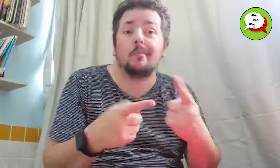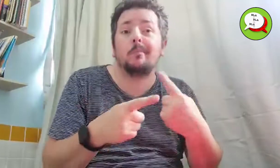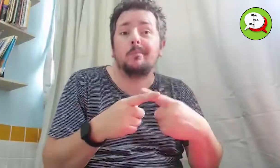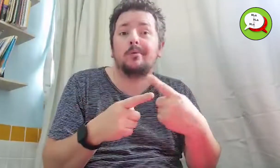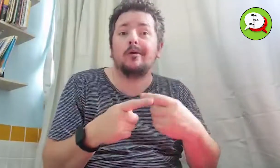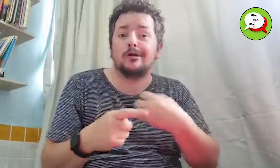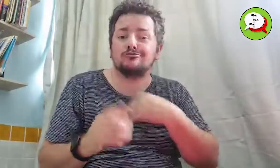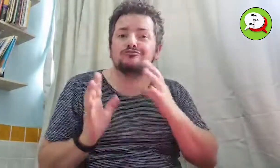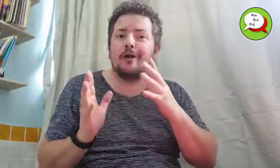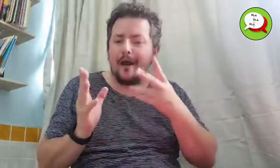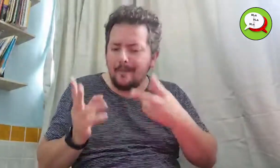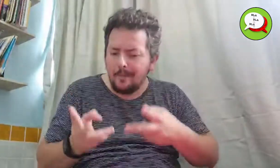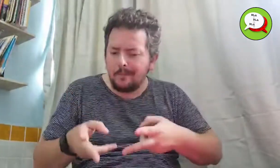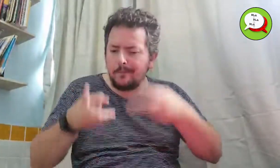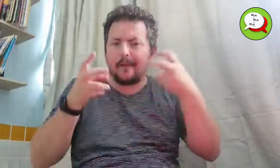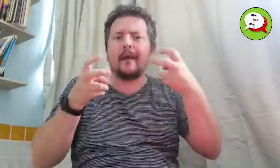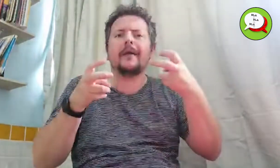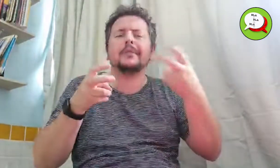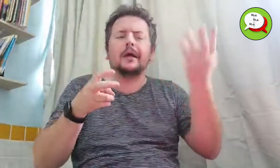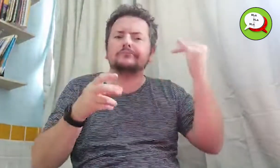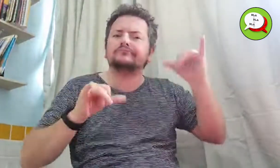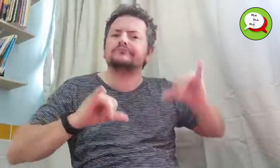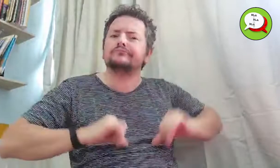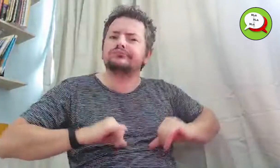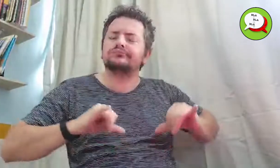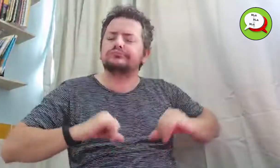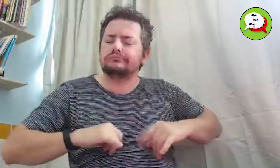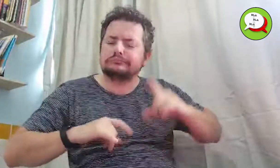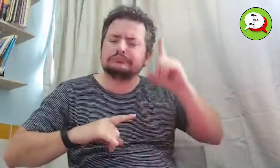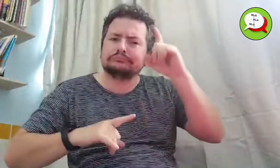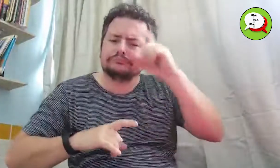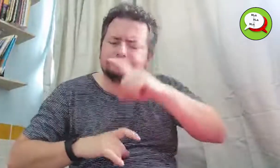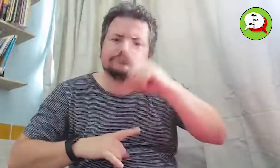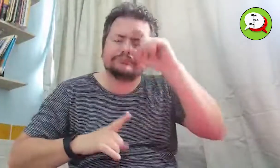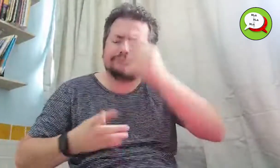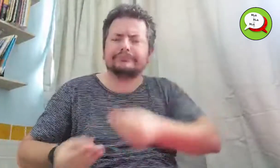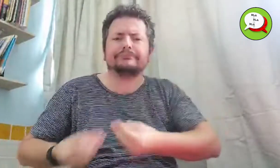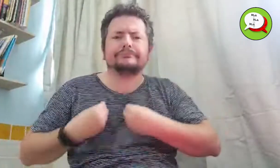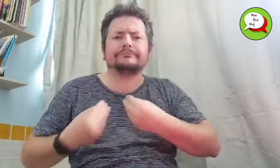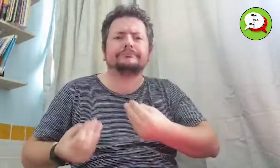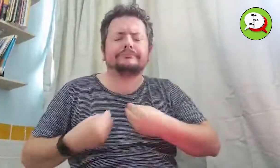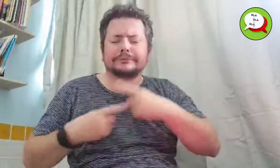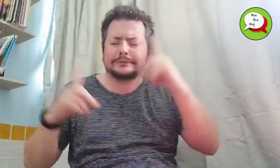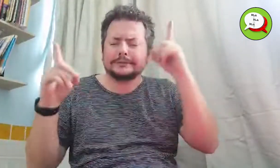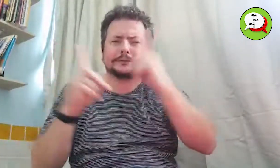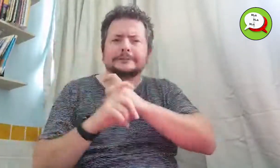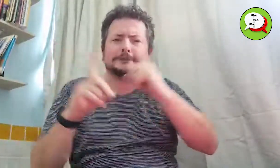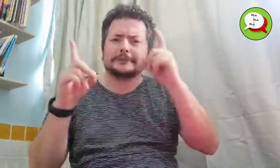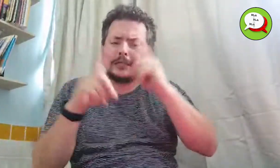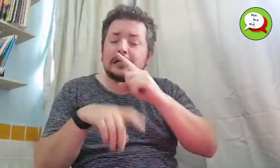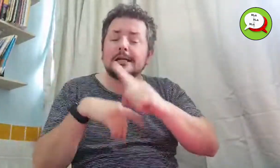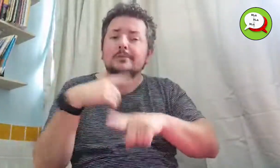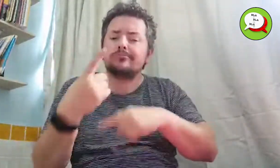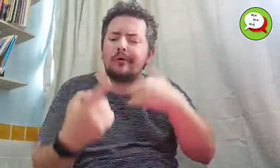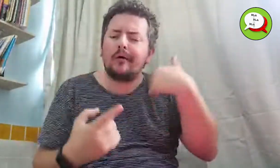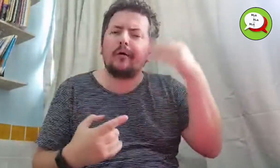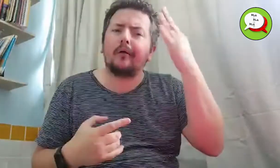coisas que precisam ser estimuladas. Então, eu percebo que, por exemplo, eu sei da minha história, eu sei da luta de